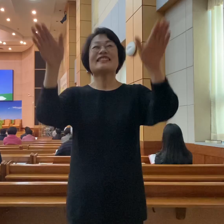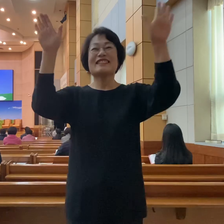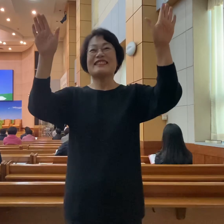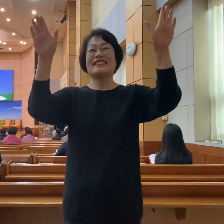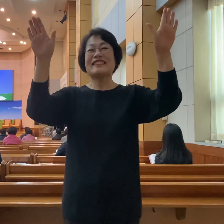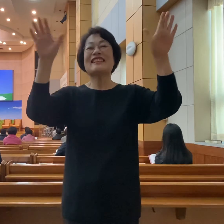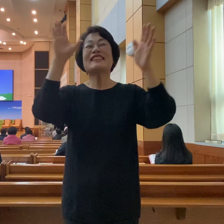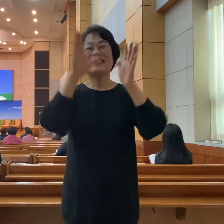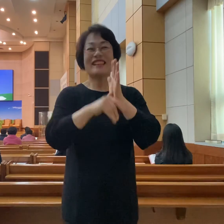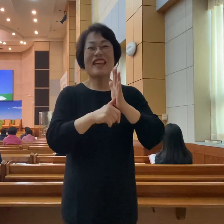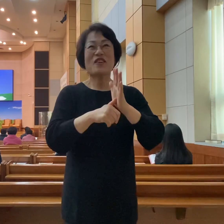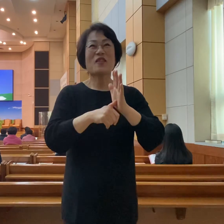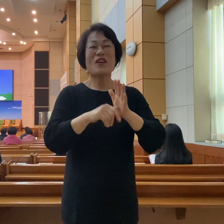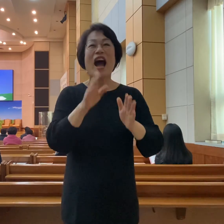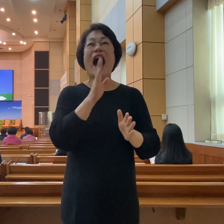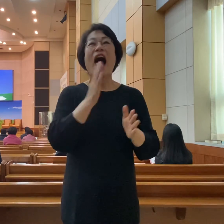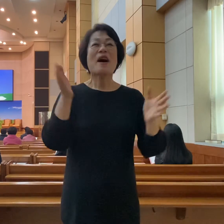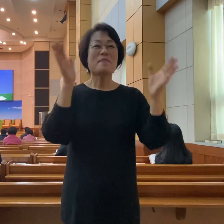집사님